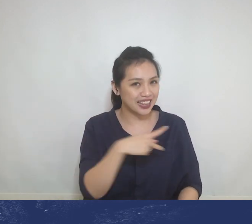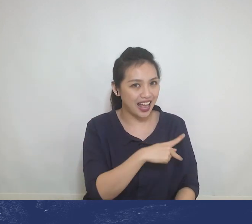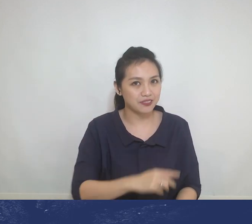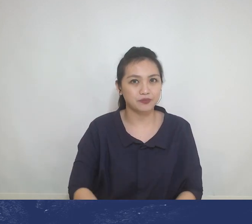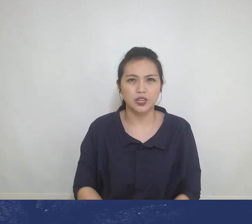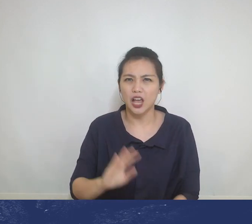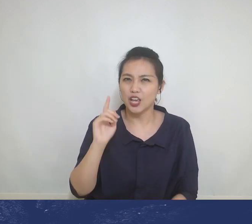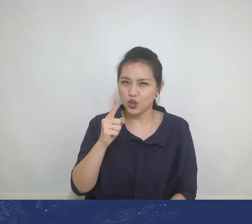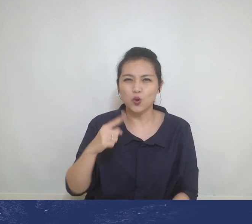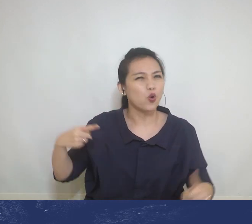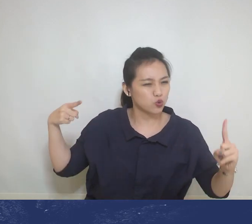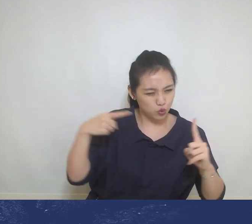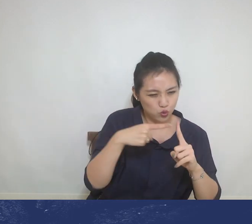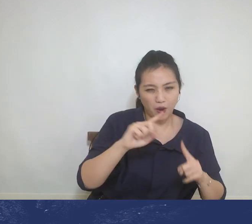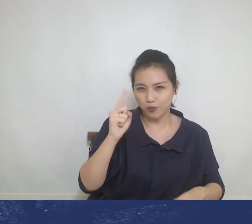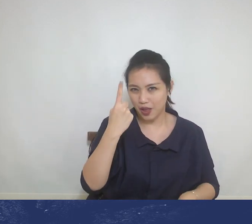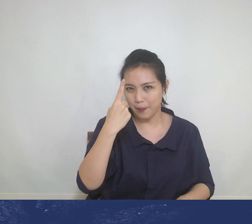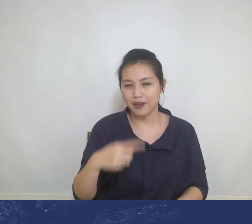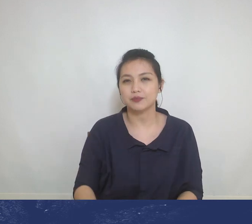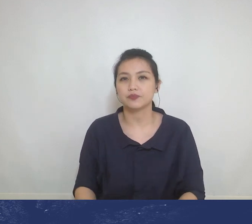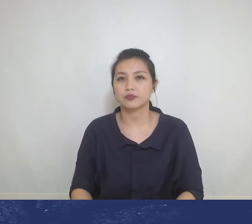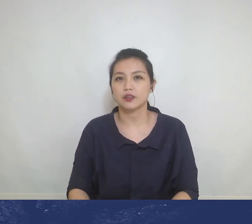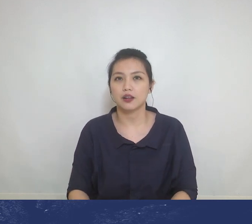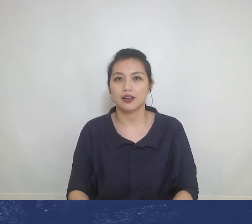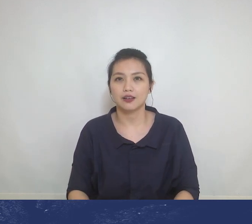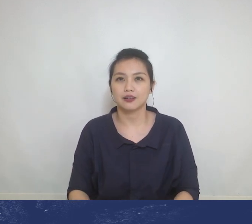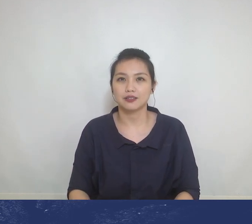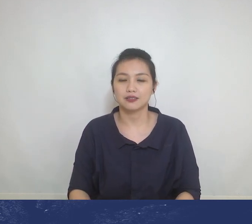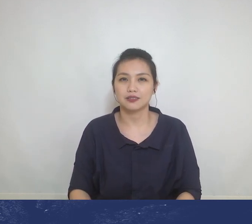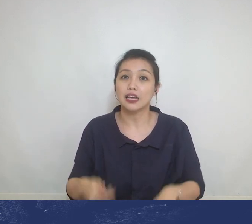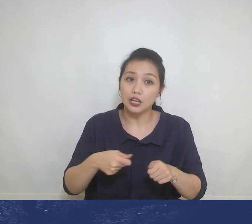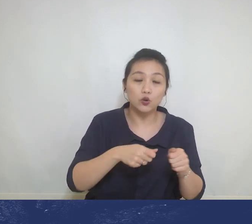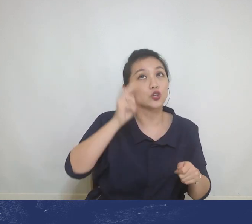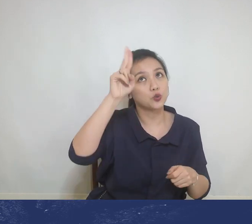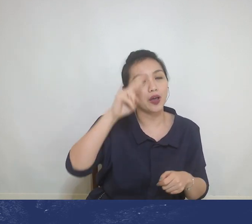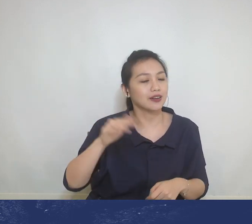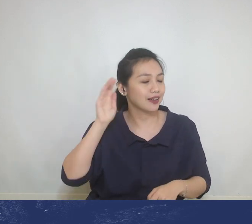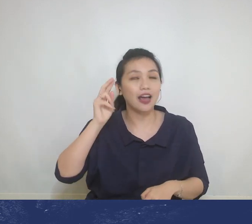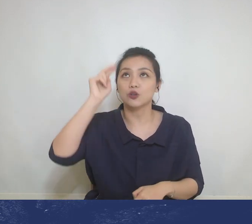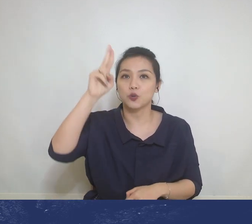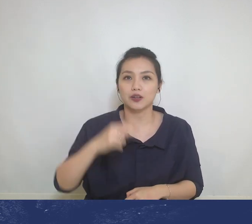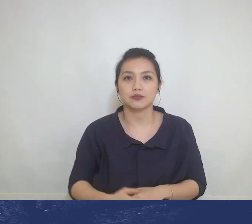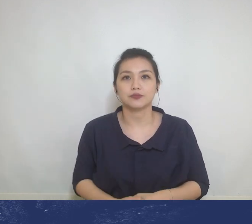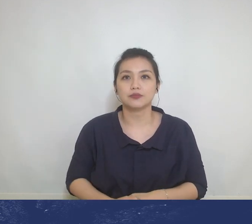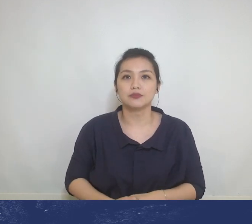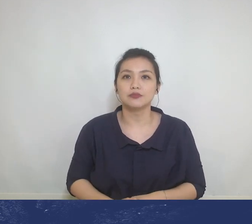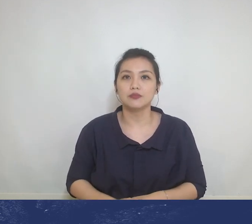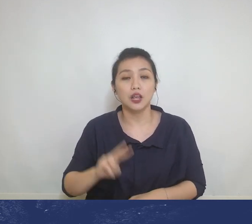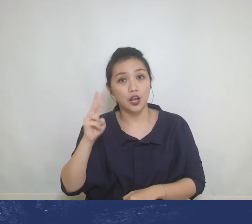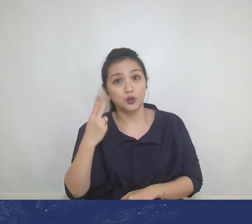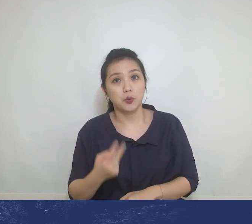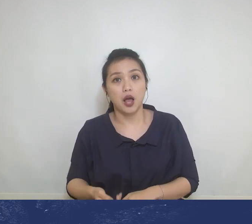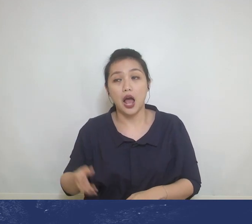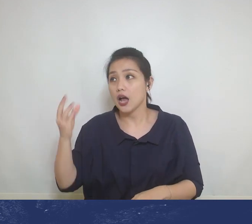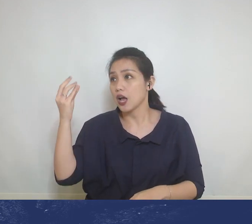memulihkan Anda. Gak ada tujuan yang lain. Responi Tuhan hari ini ya. Dan yang kedua, kapan Yakub